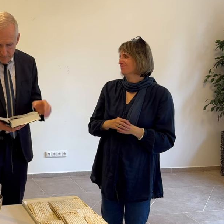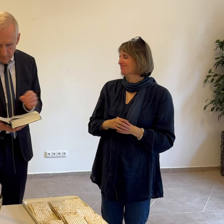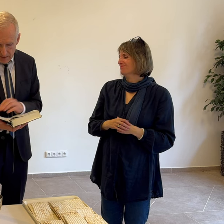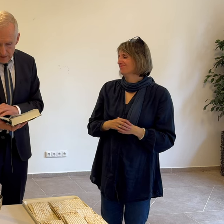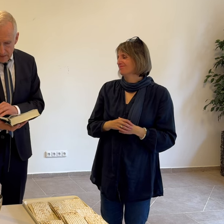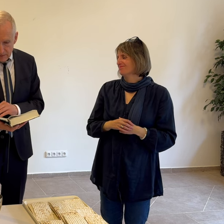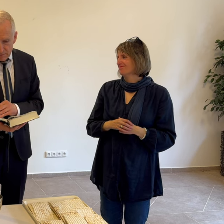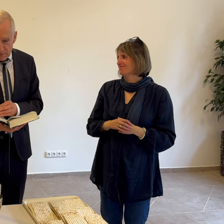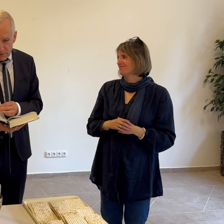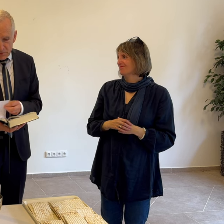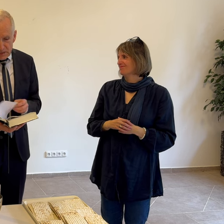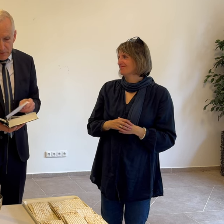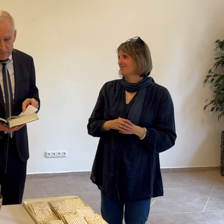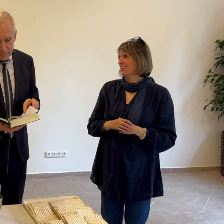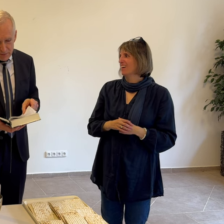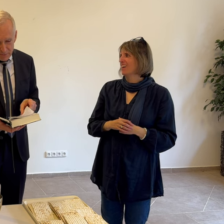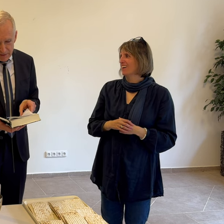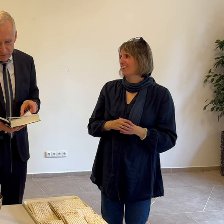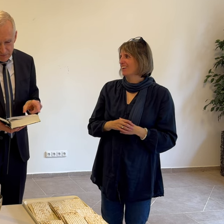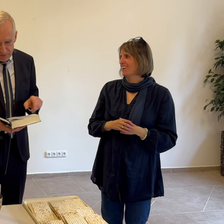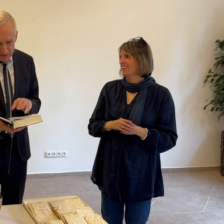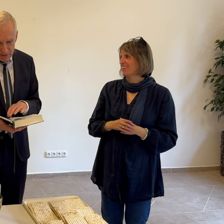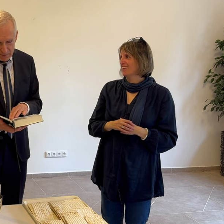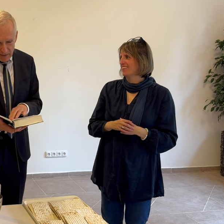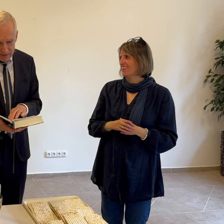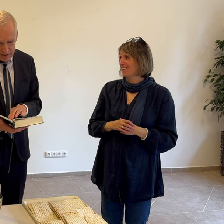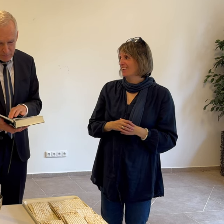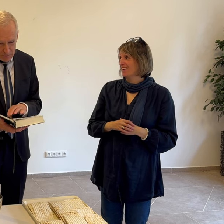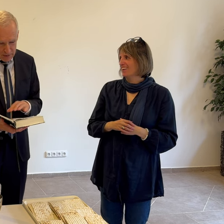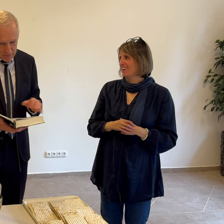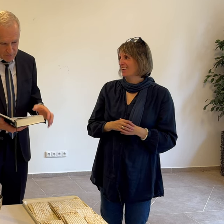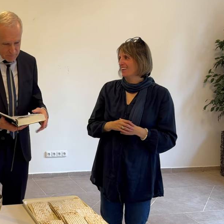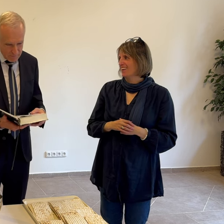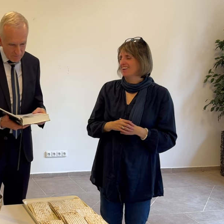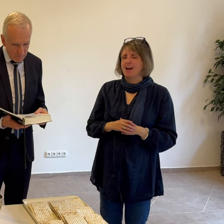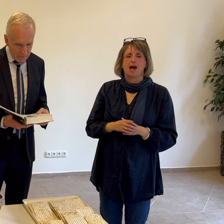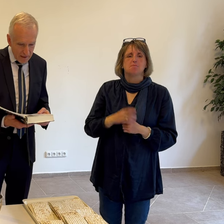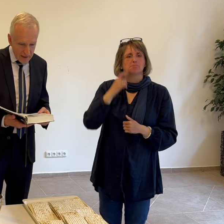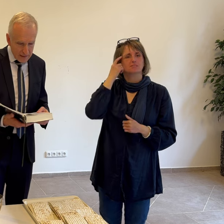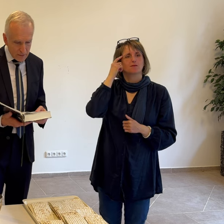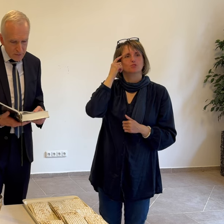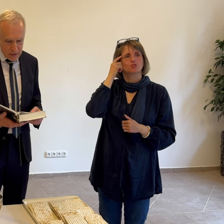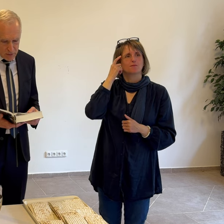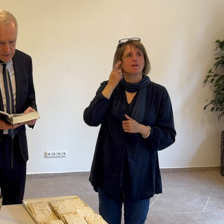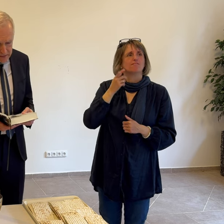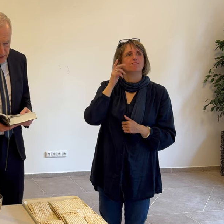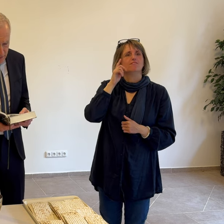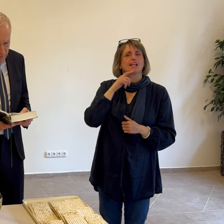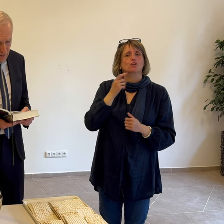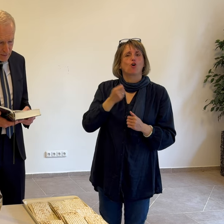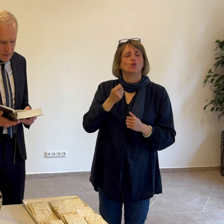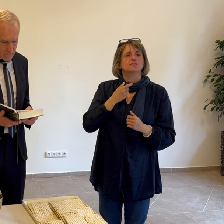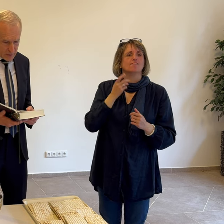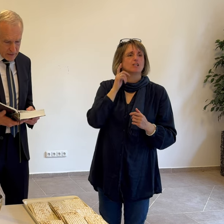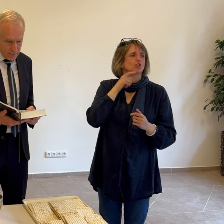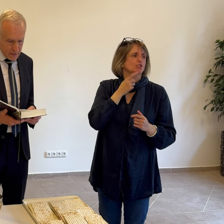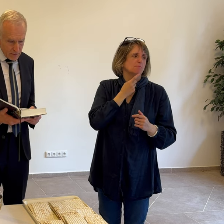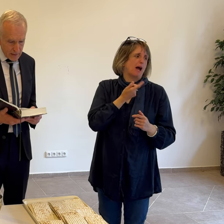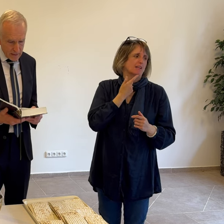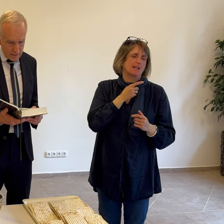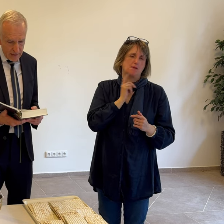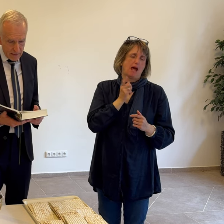chvíli tím nemyslím že nemáme mít o Velikonocích večeři Páně to je v pořádku ale je to něco zcela nového